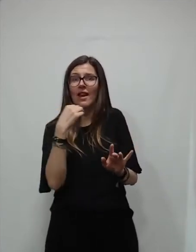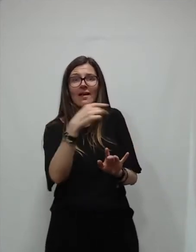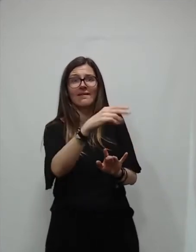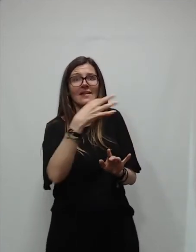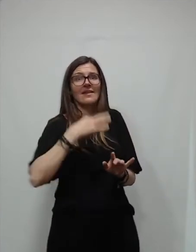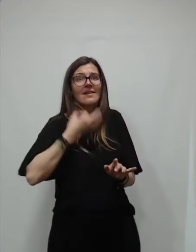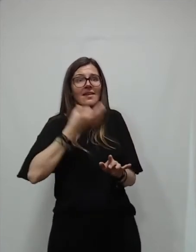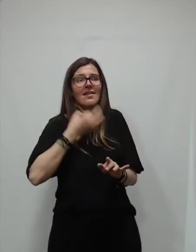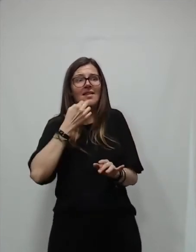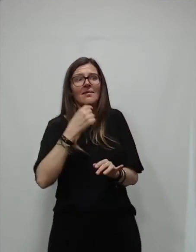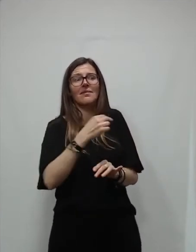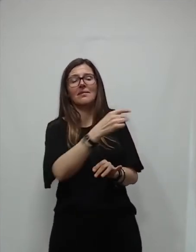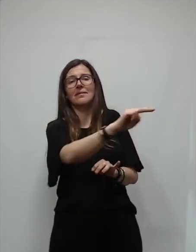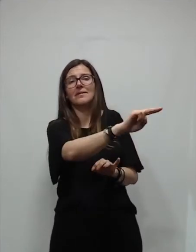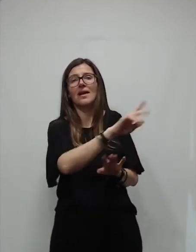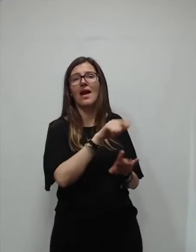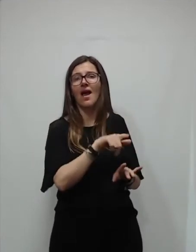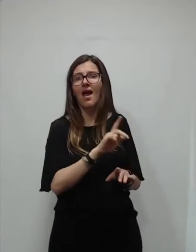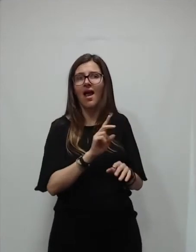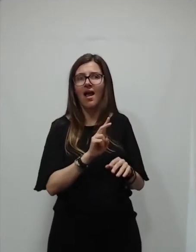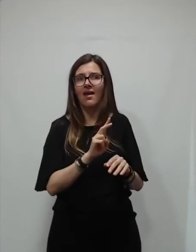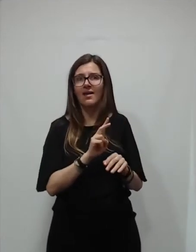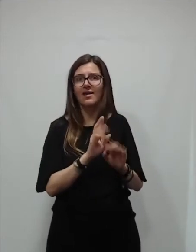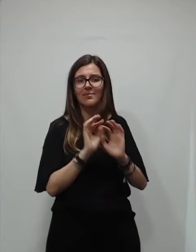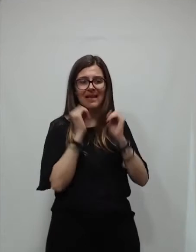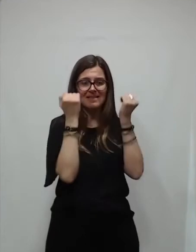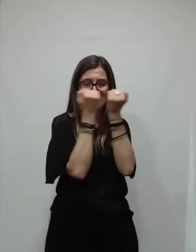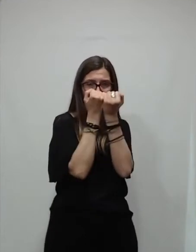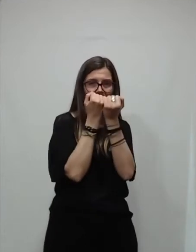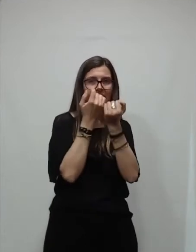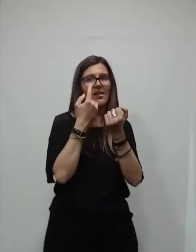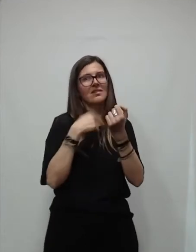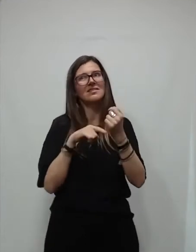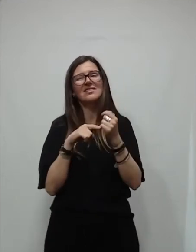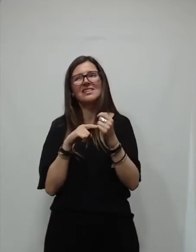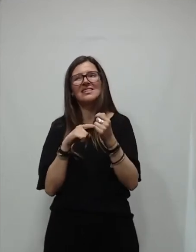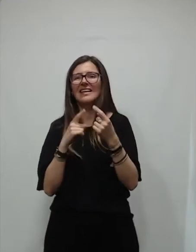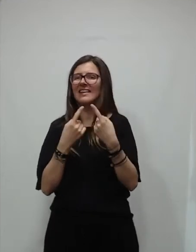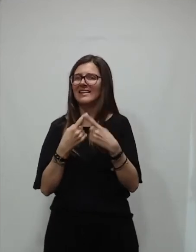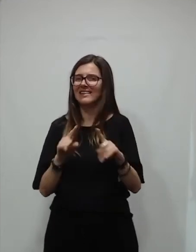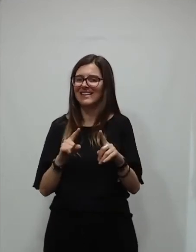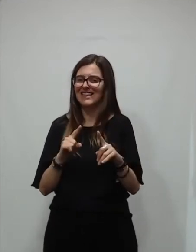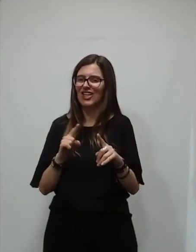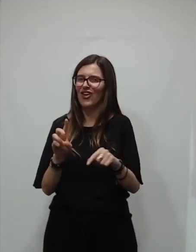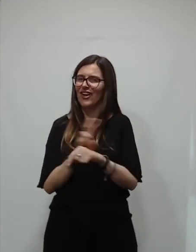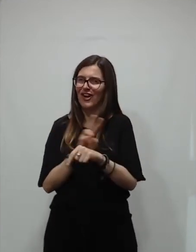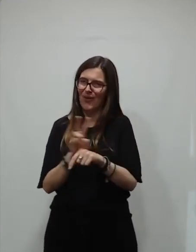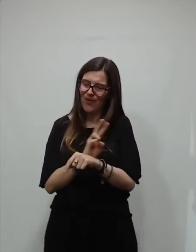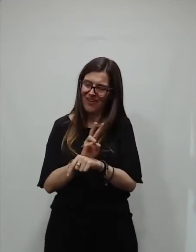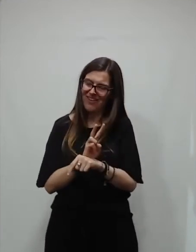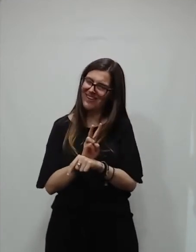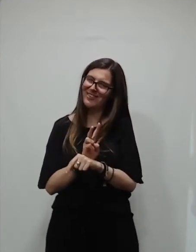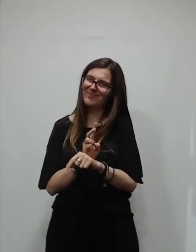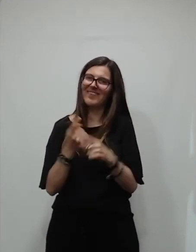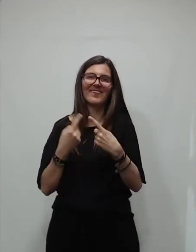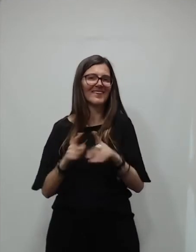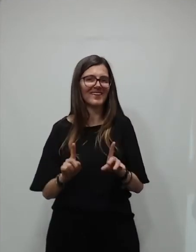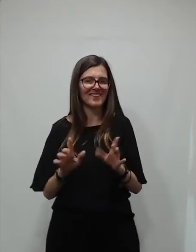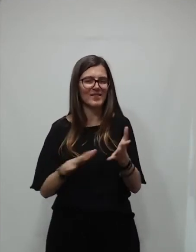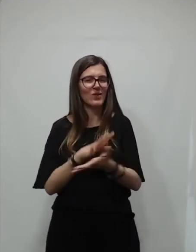Por eso choca tanto con la perspectiva de hoy tener este artículo 94 y todas estas